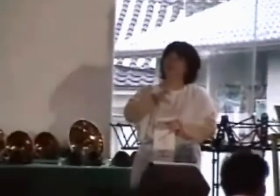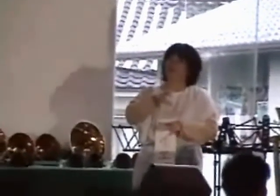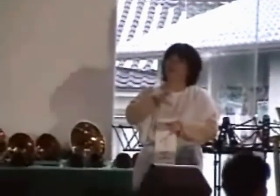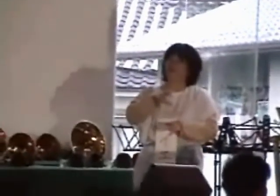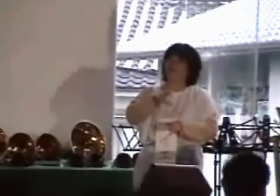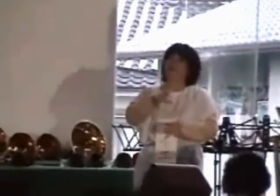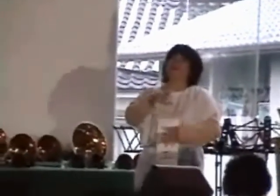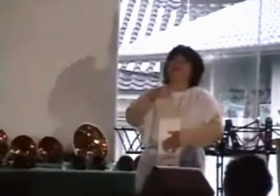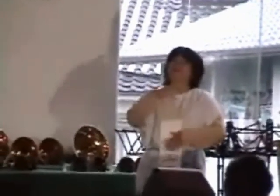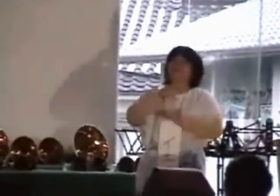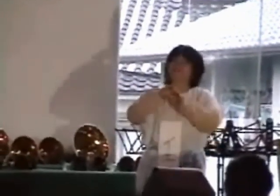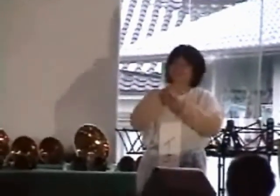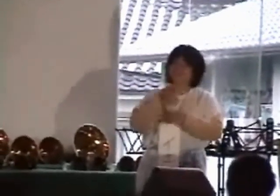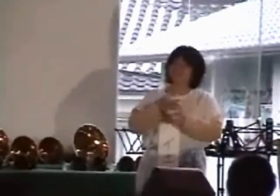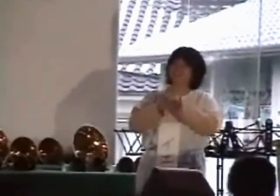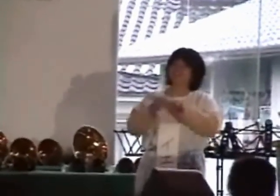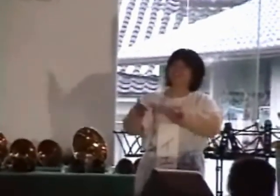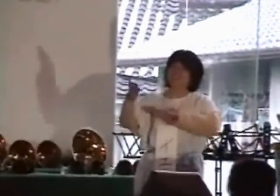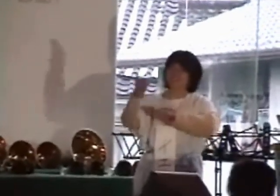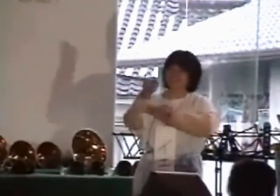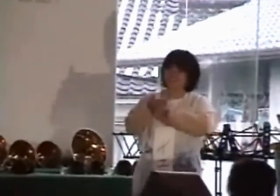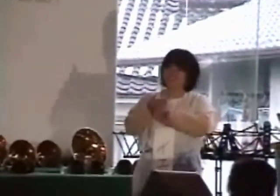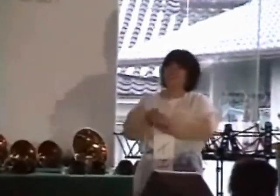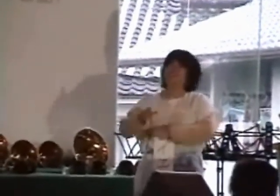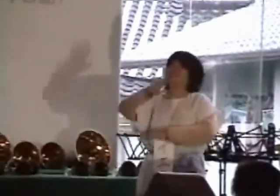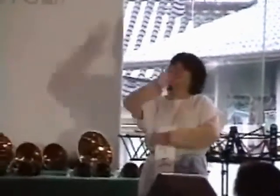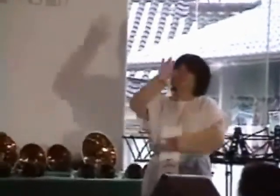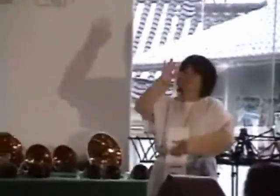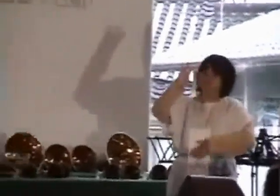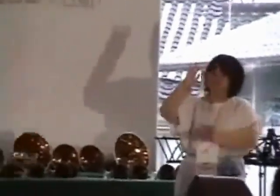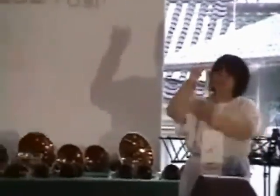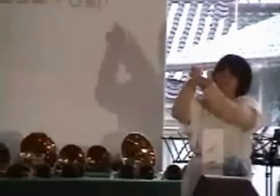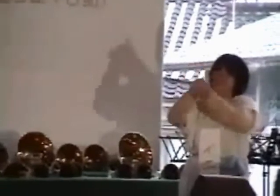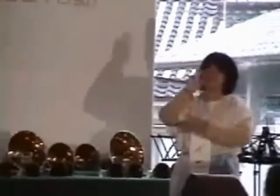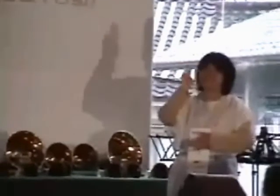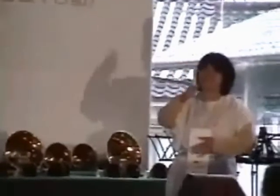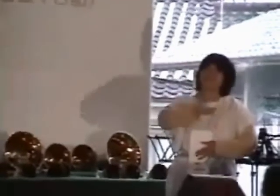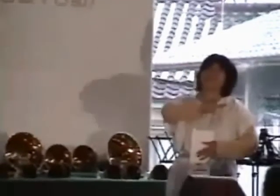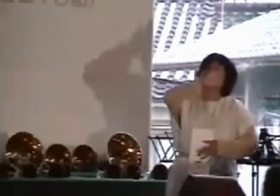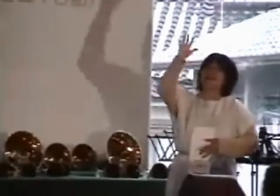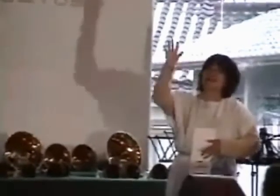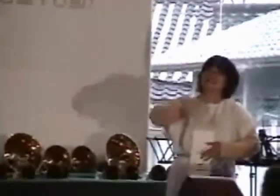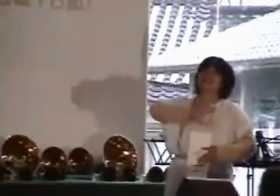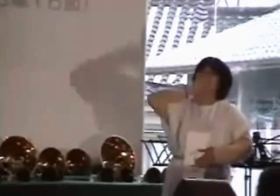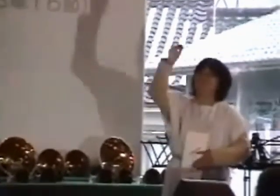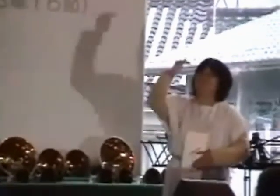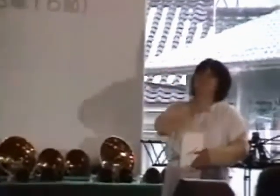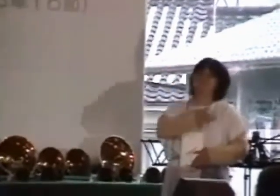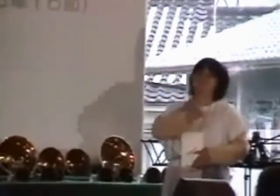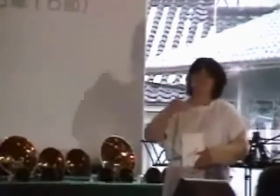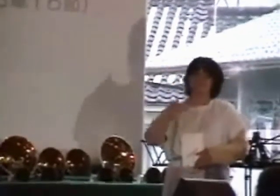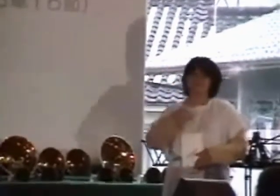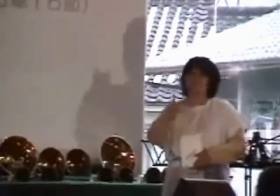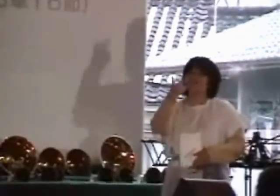イスラエルの人々は聖堂の蛇を仰ぎ見て、ある者は命が与えられたのです